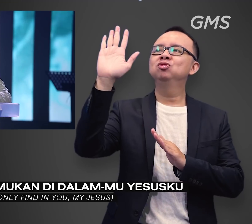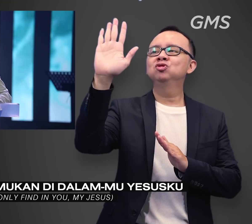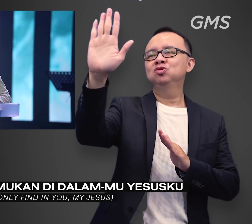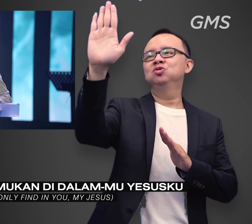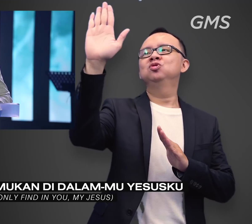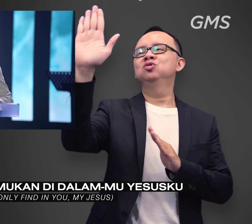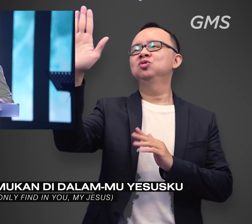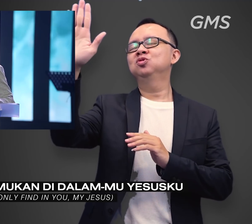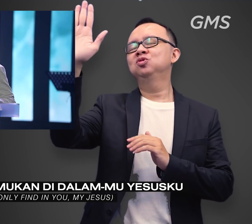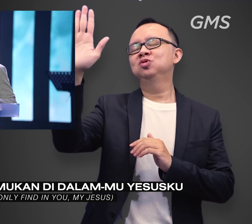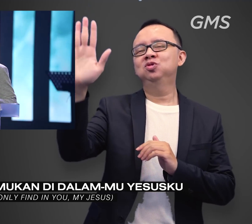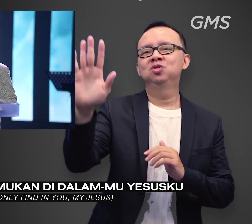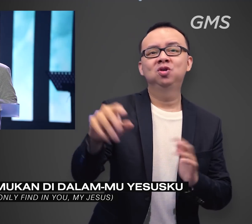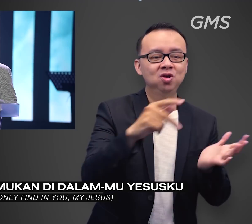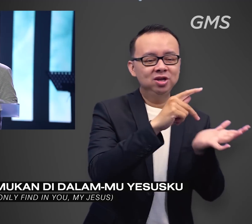dalam-Mu,